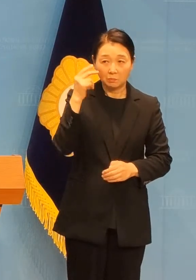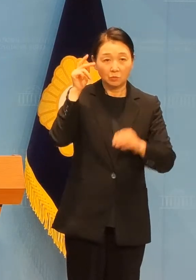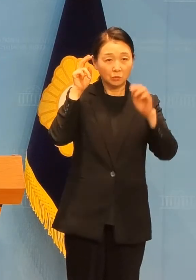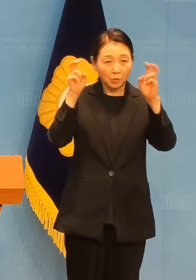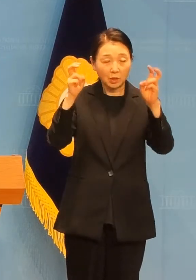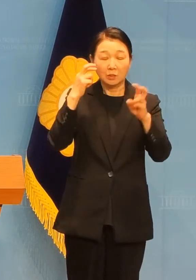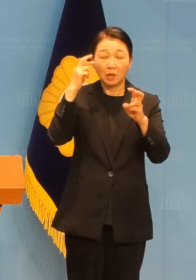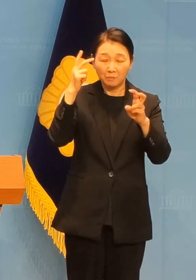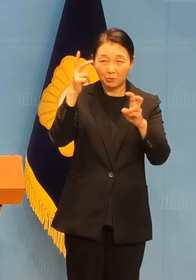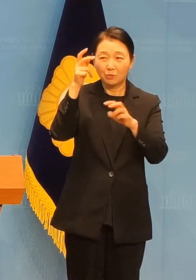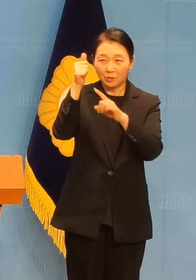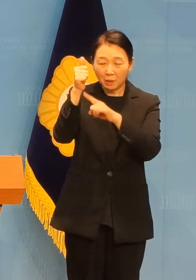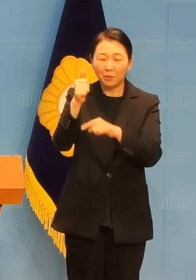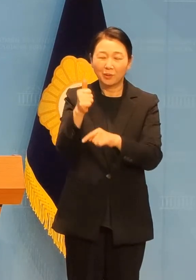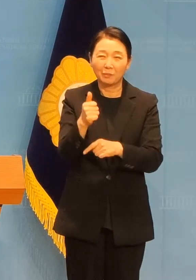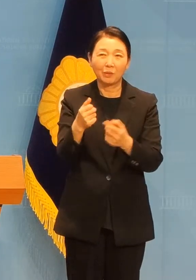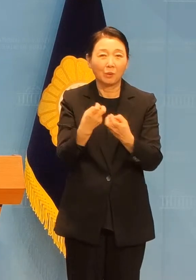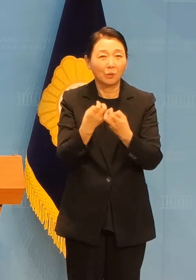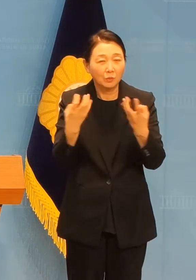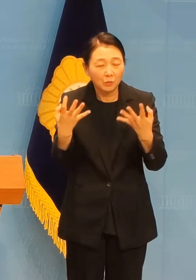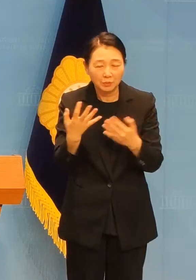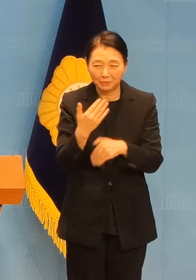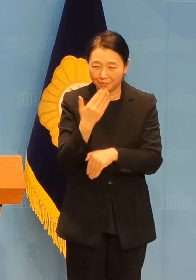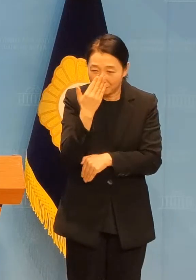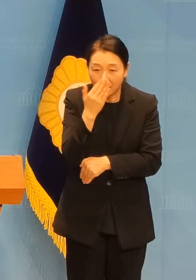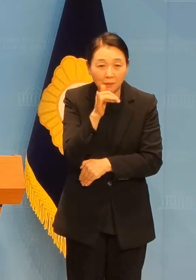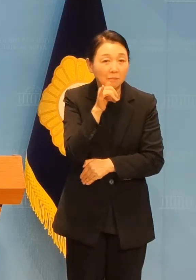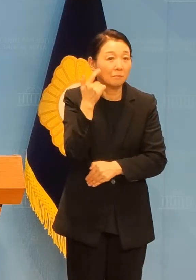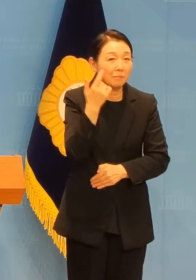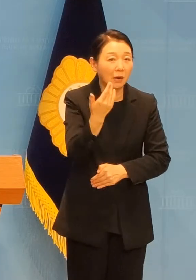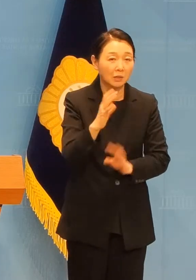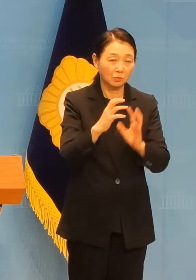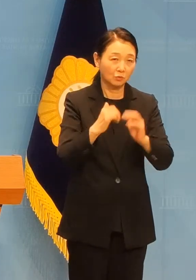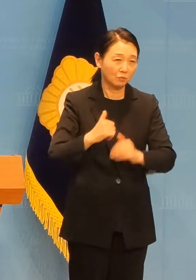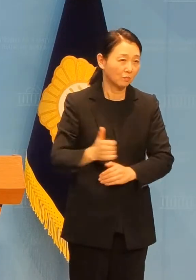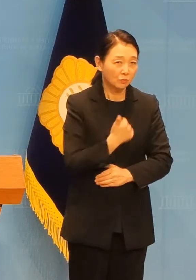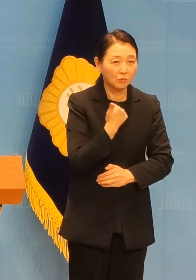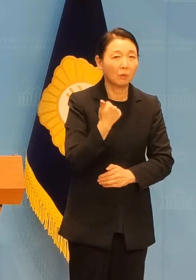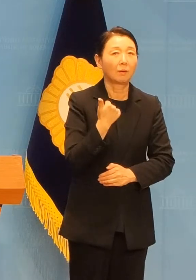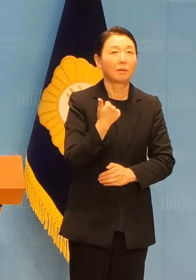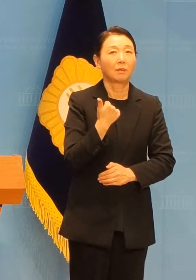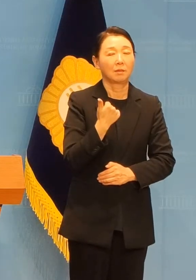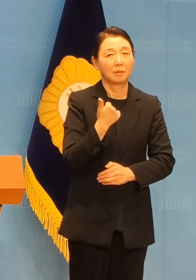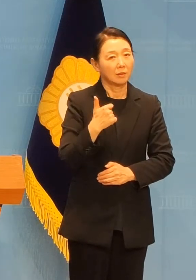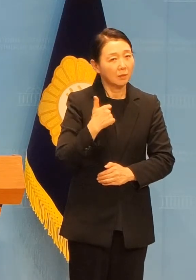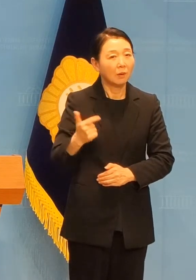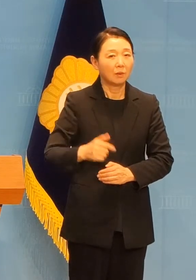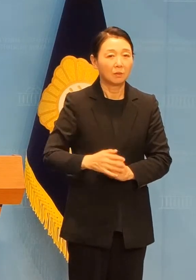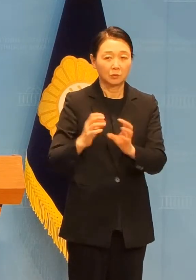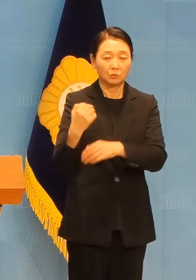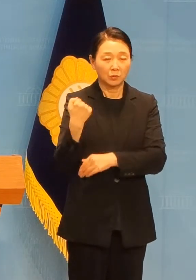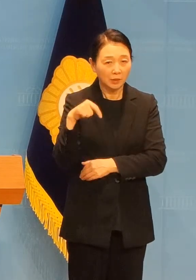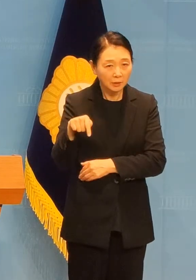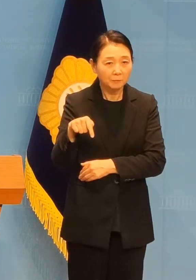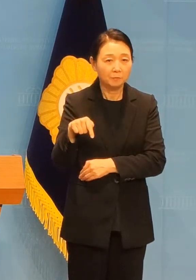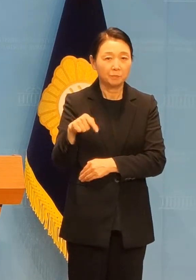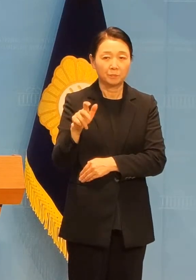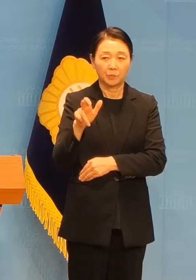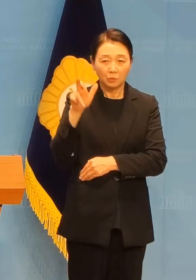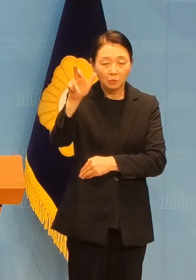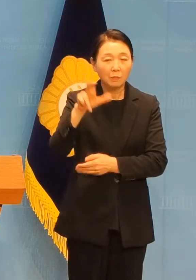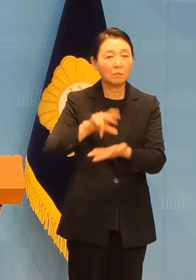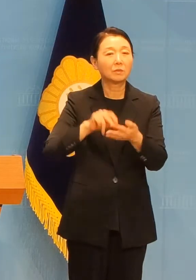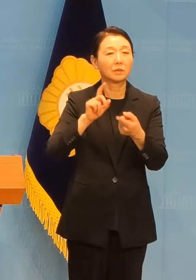미국인 총수라서 쩔쩔매는 것입니까? 국민 분노가 하늘을 찌릅니다. 국민의힘은 쿠팡